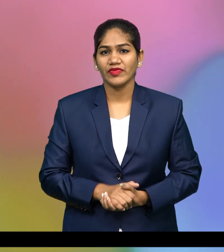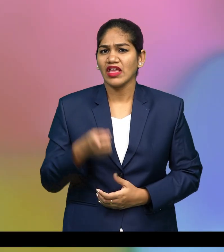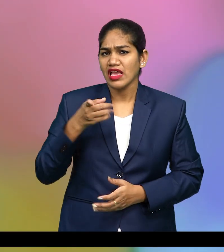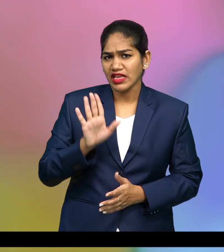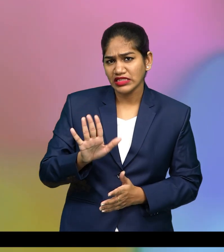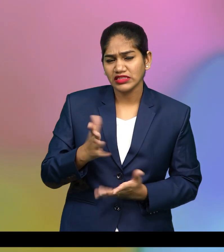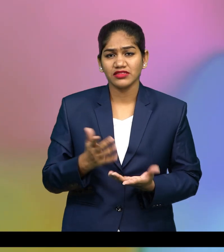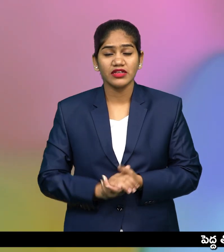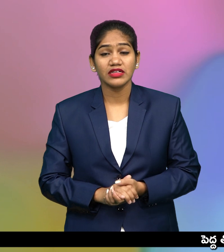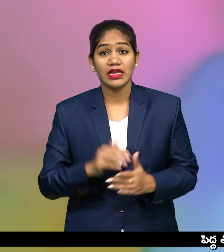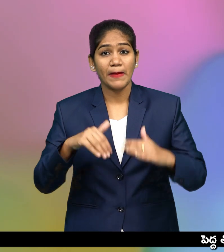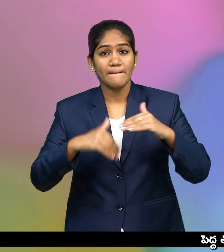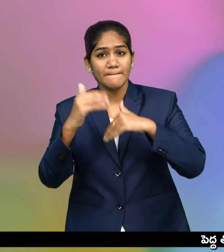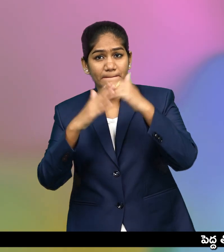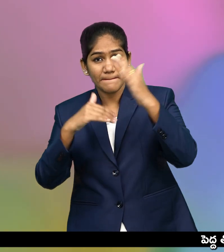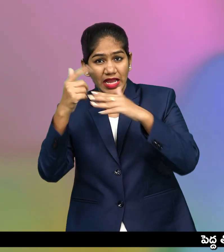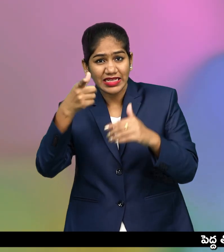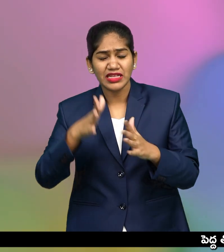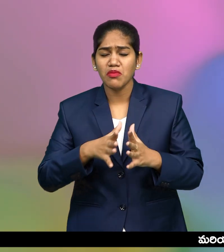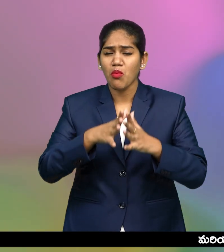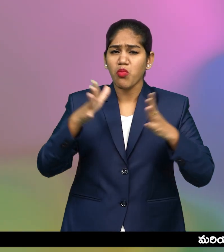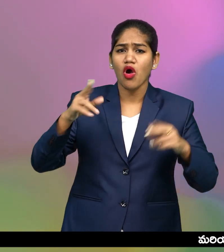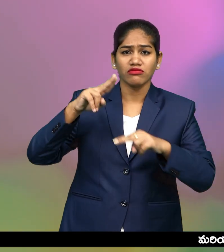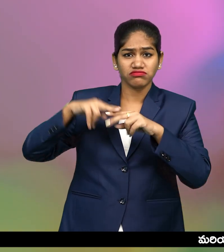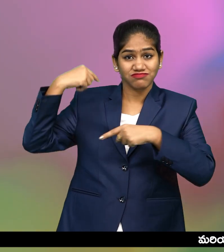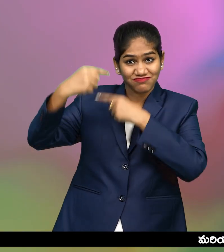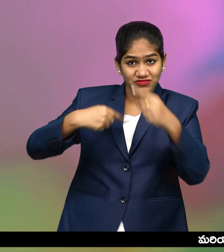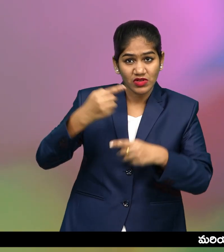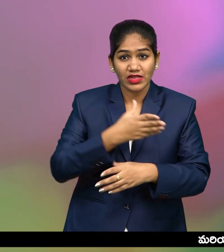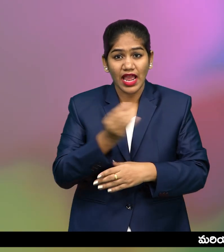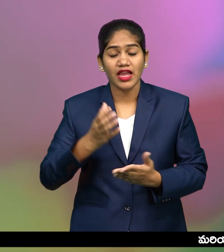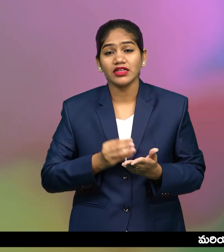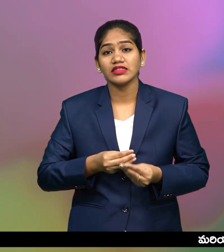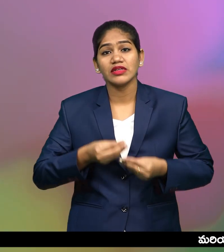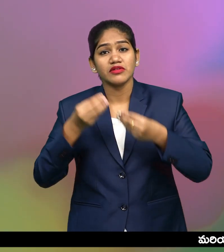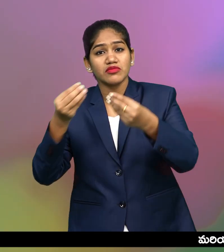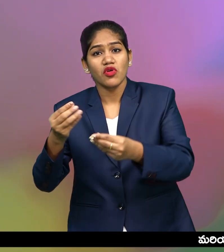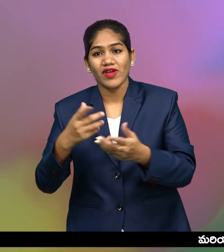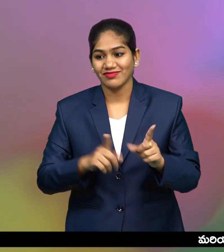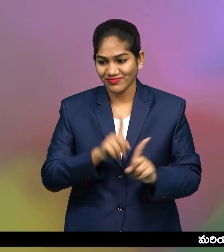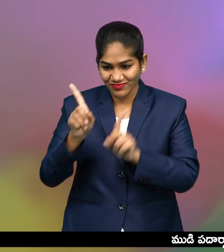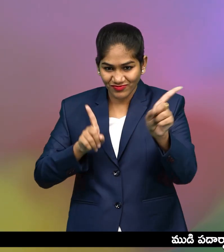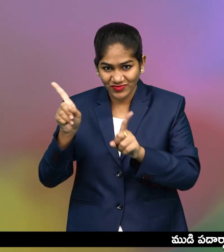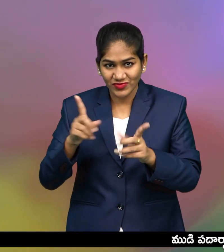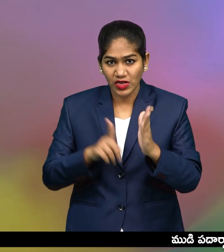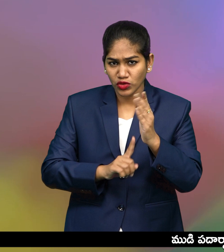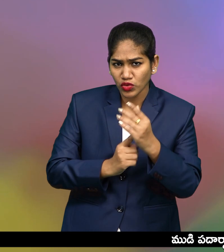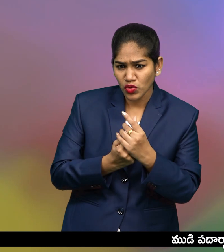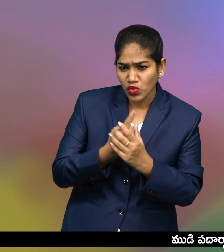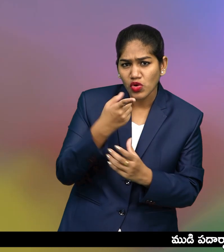వారు పెద్ద తోటలను నిర్మించారు మరియు వారి పరిశ్రమలలో ముడి పదార్థాలకు